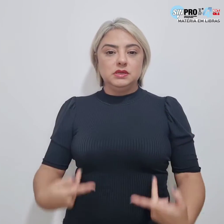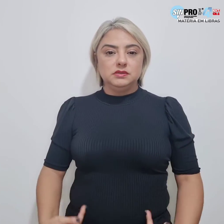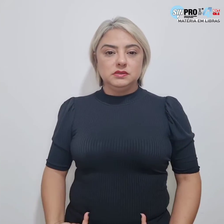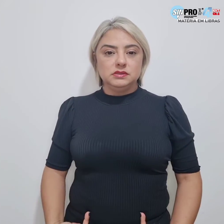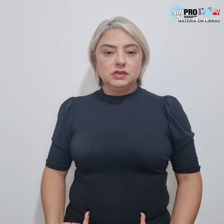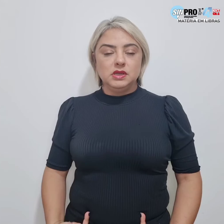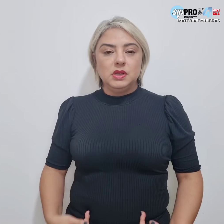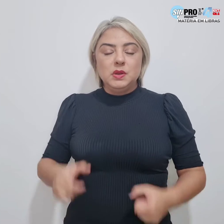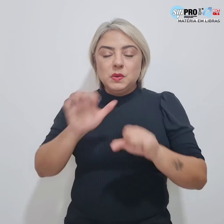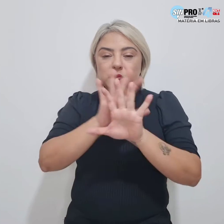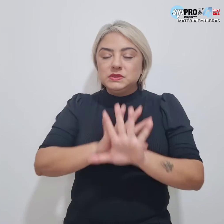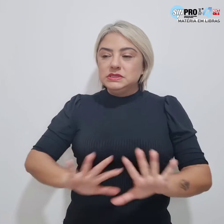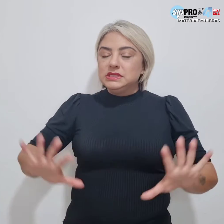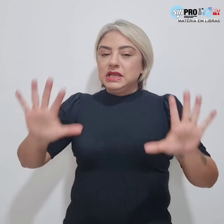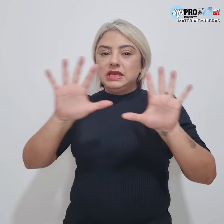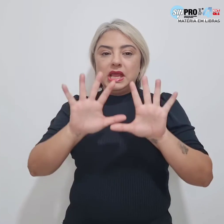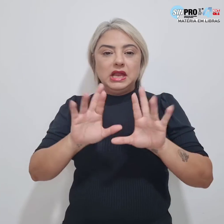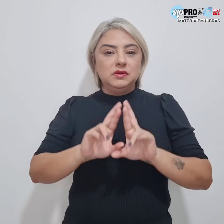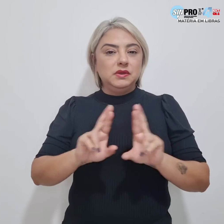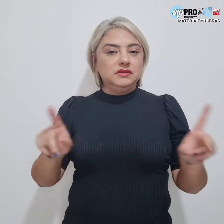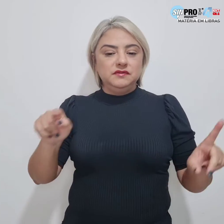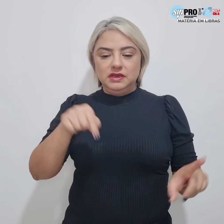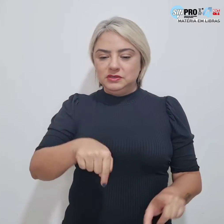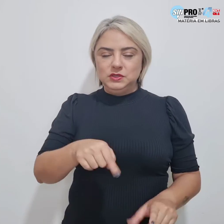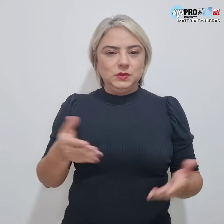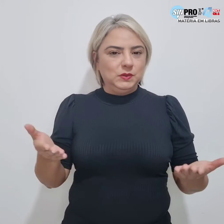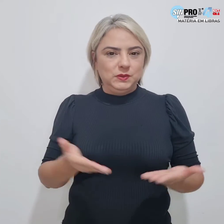O cenário não era muito diferente do atual.